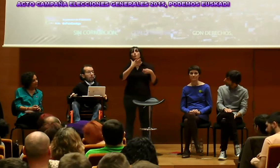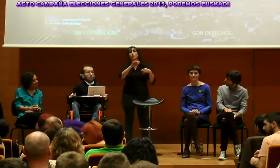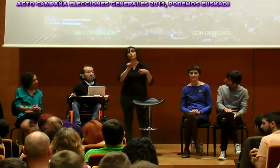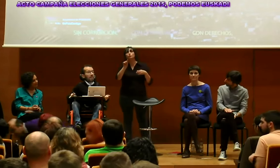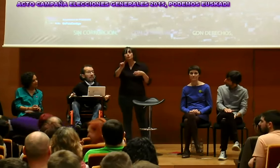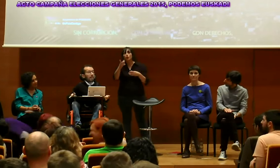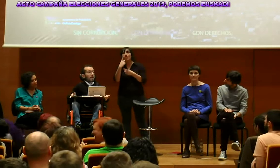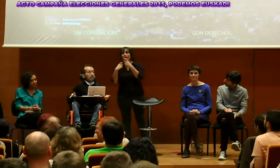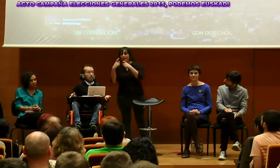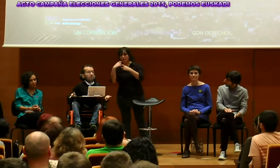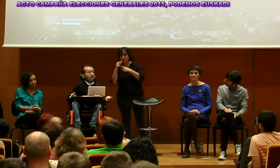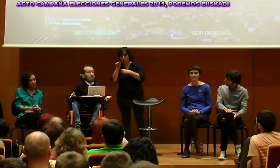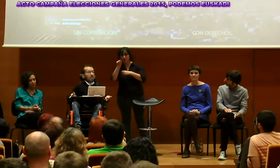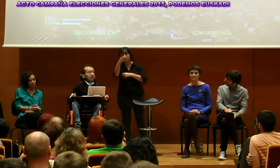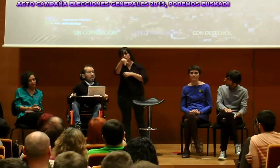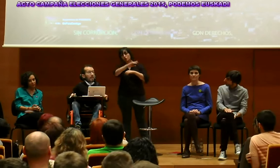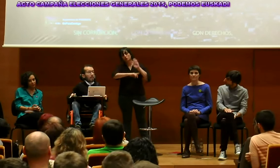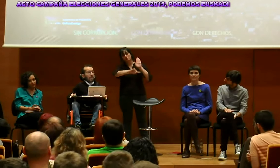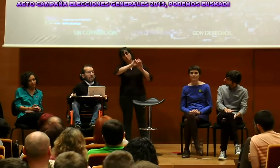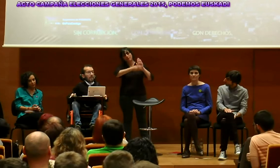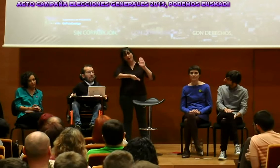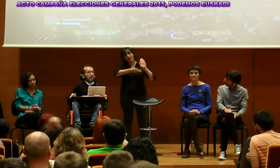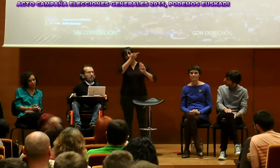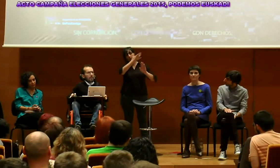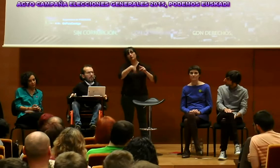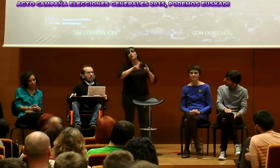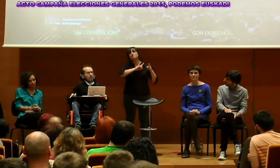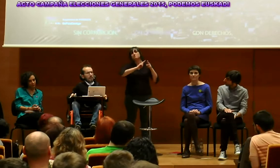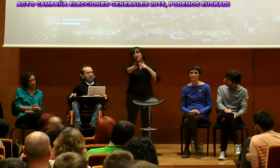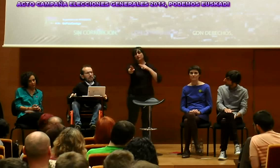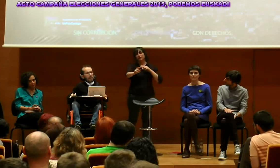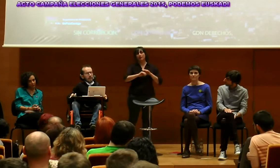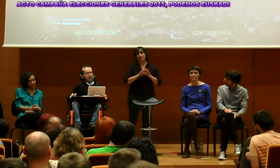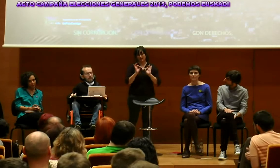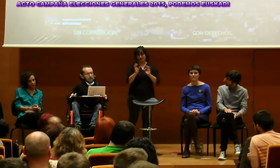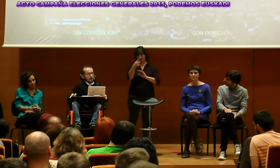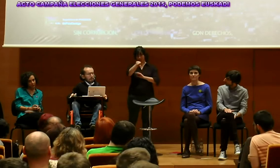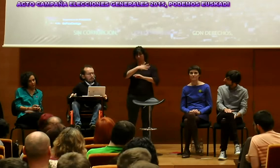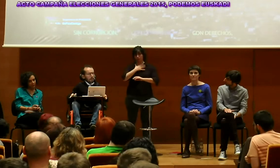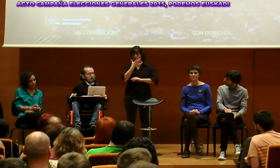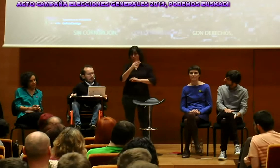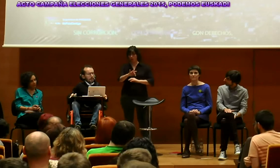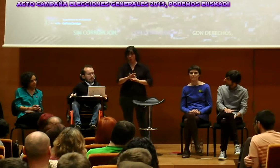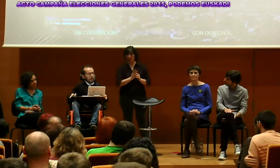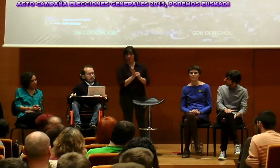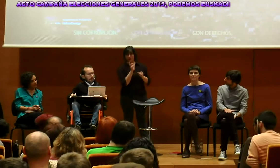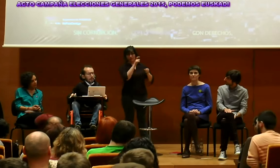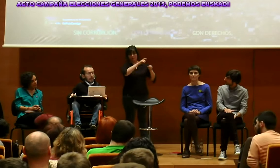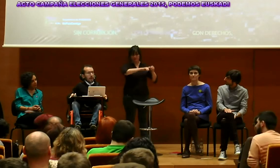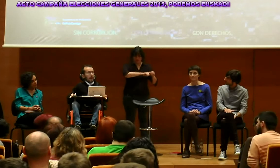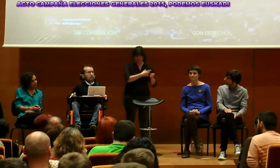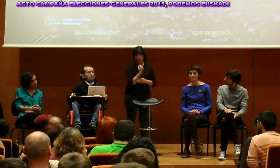equipos.podemos.info, os deis de alta y os llegará un mensaje para ser apoderados o apoderadas el 20, el 20 de